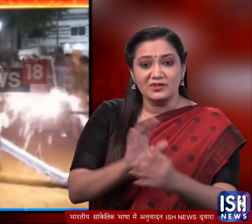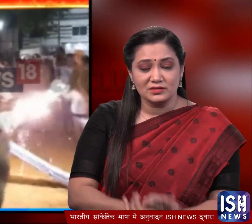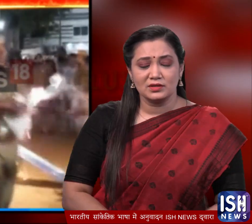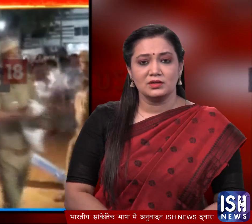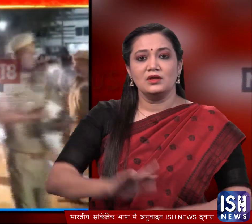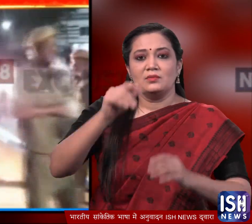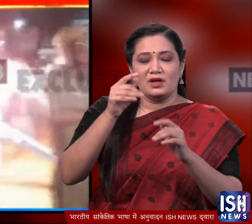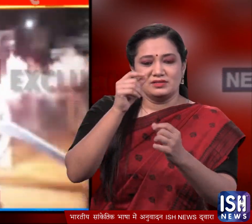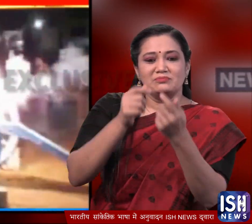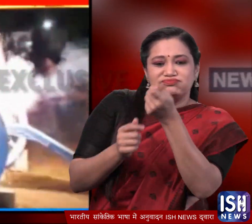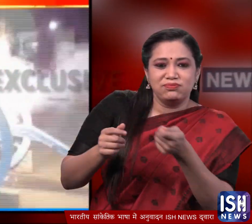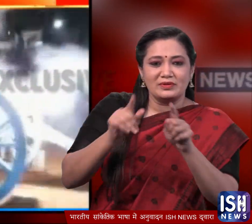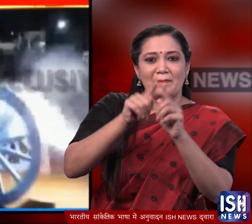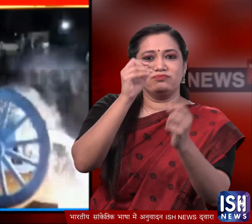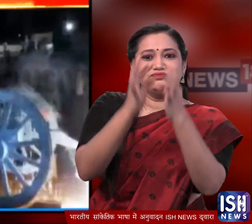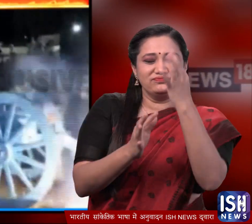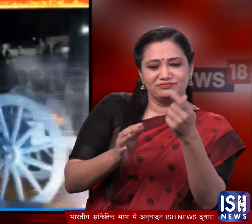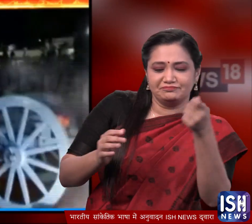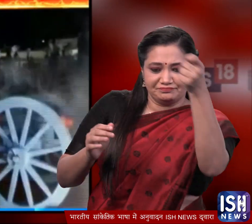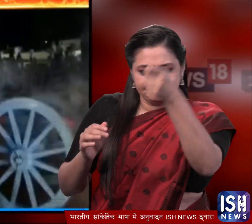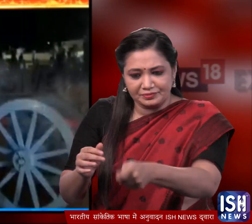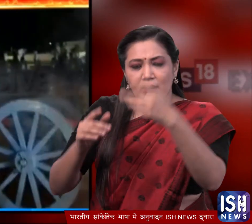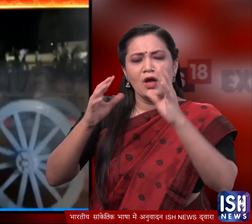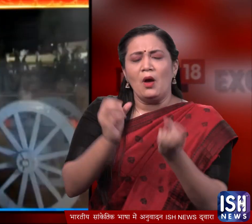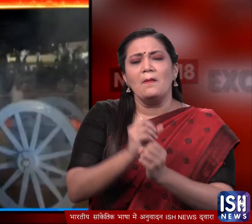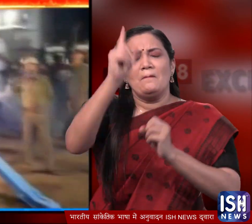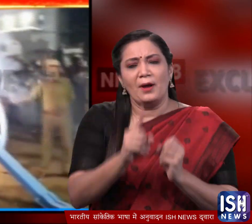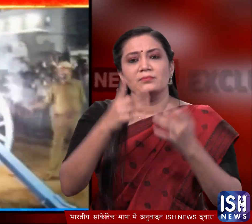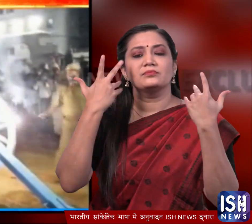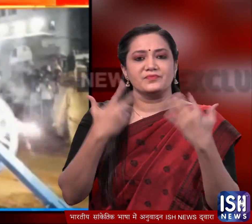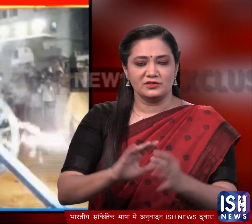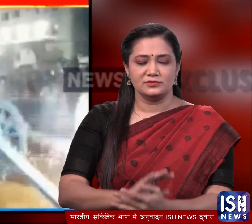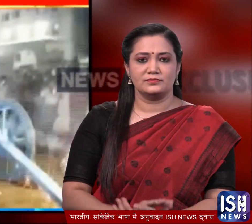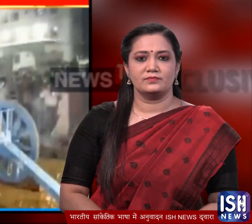इसके बाद एक मशाल नुमा चीज से इन्हें जलाया गया और फिर इनमें जोरदार धमाका हुआ।